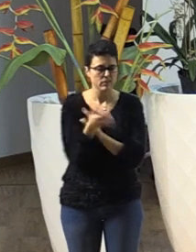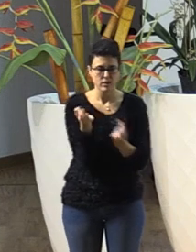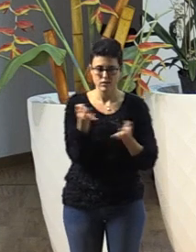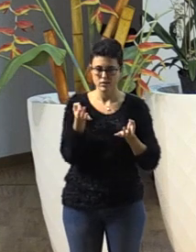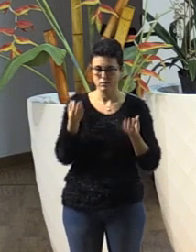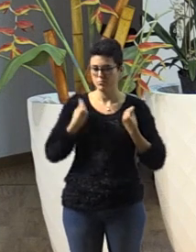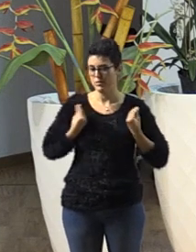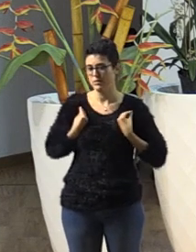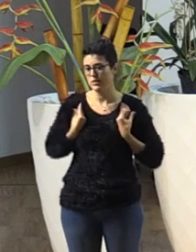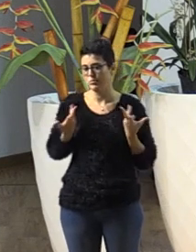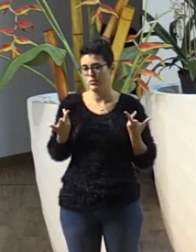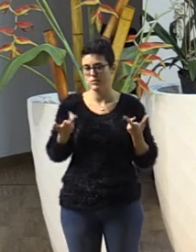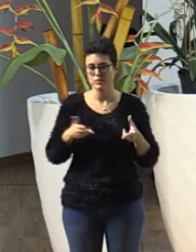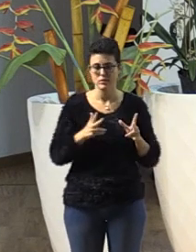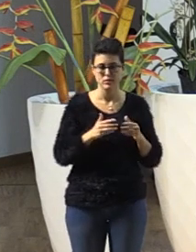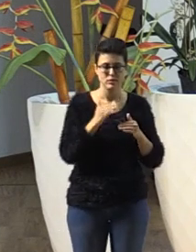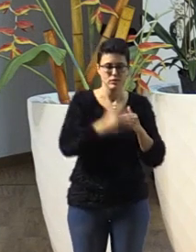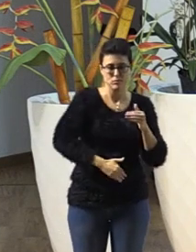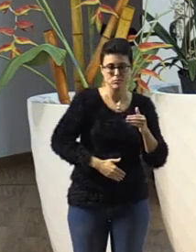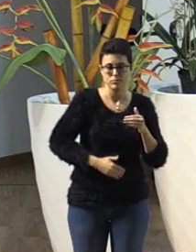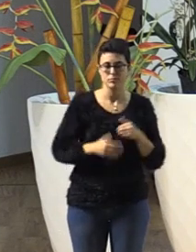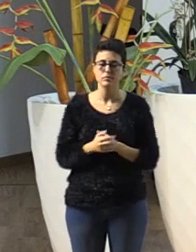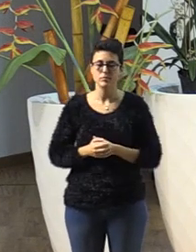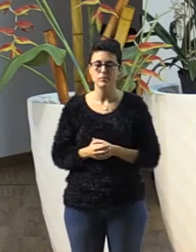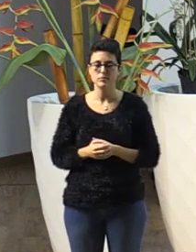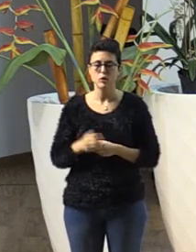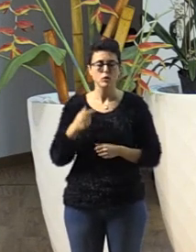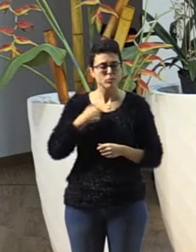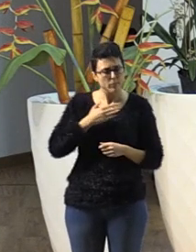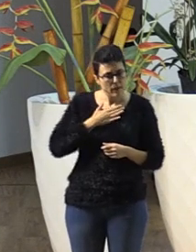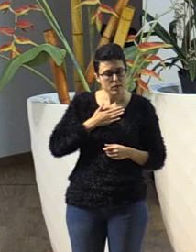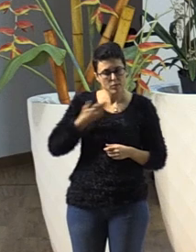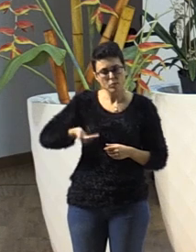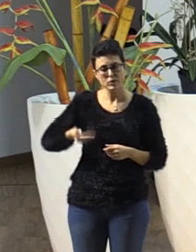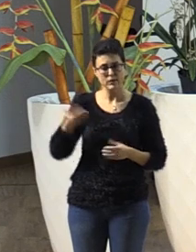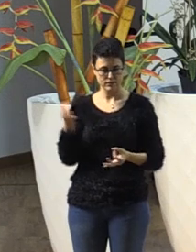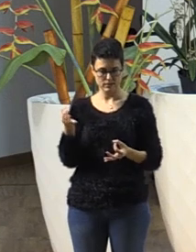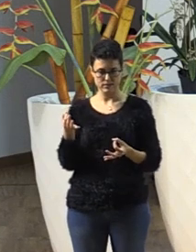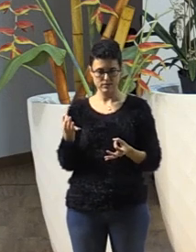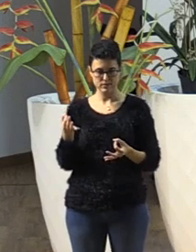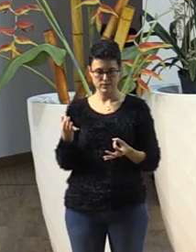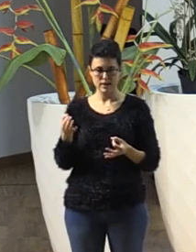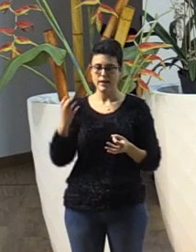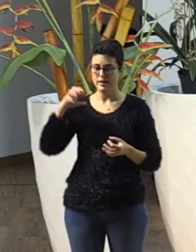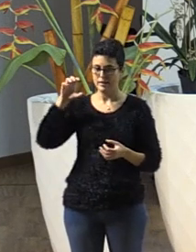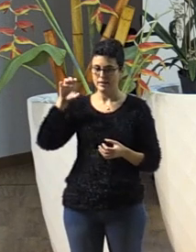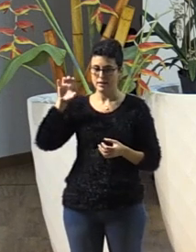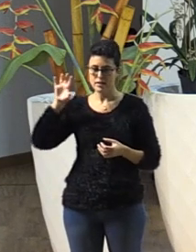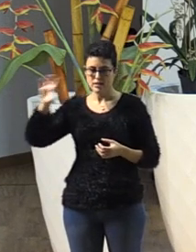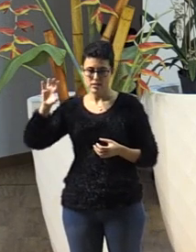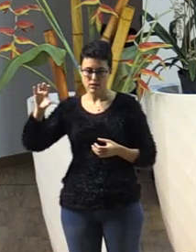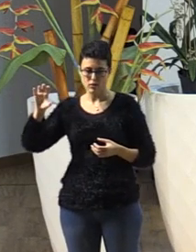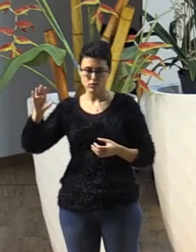intentaré en este diálogo poder aterrizarlo, porque para mí es importante entender que lo que se supone que era el estado del